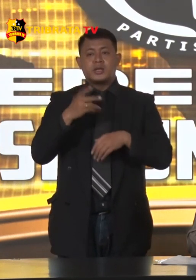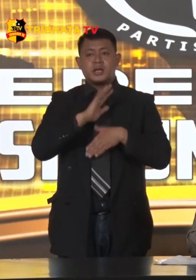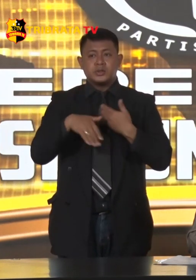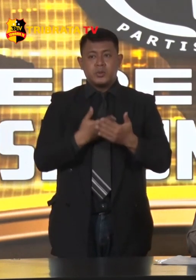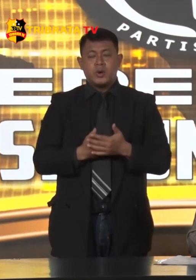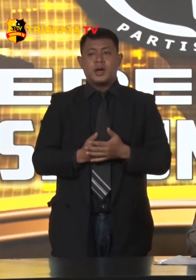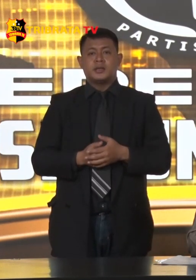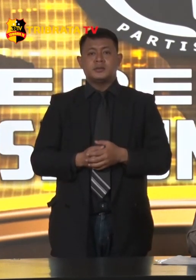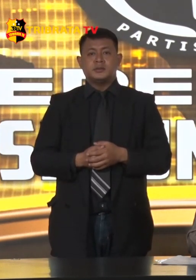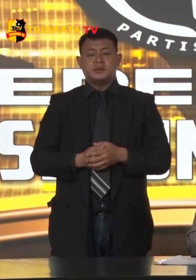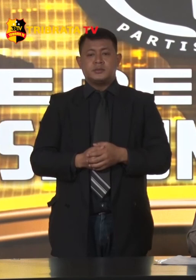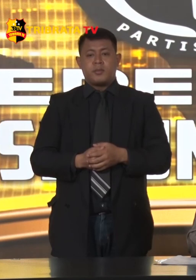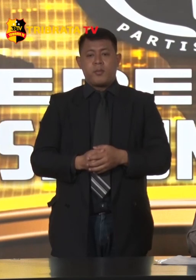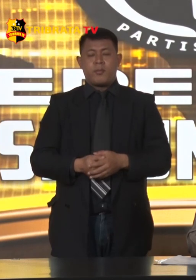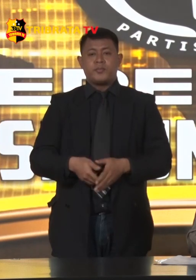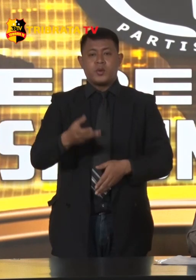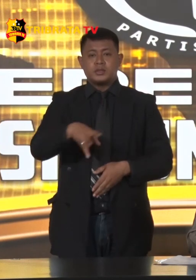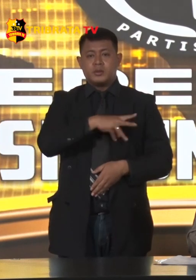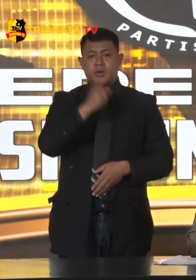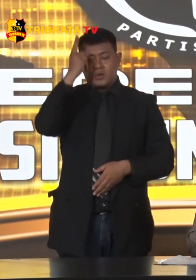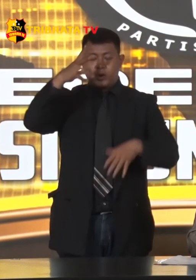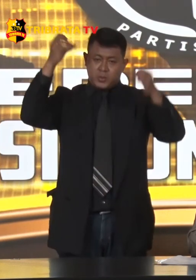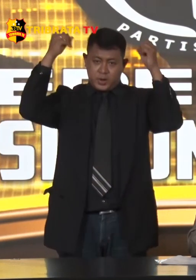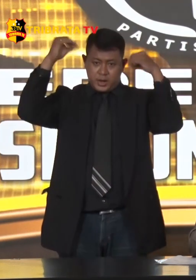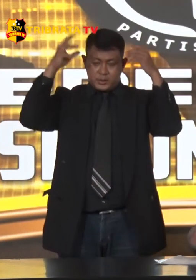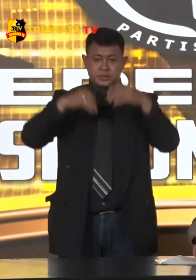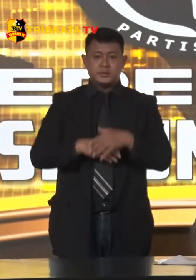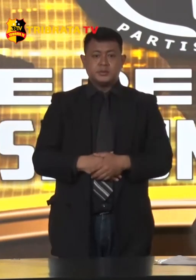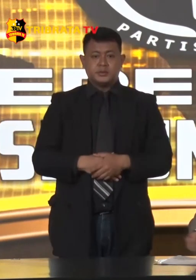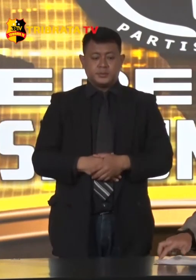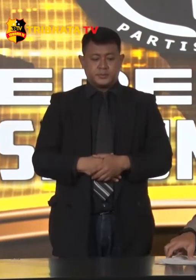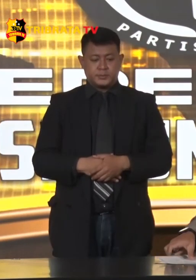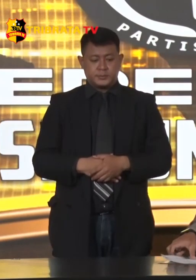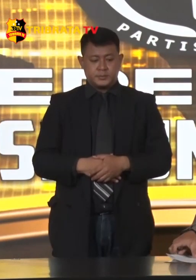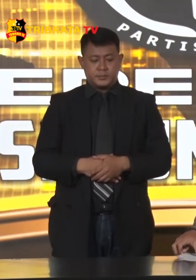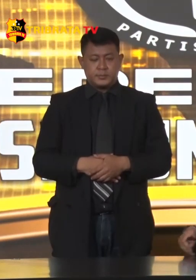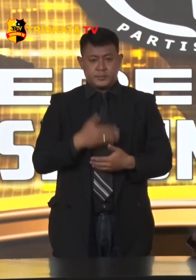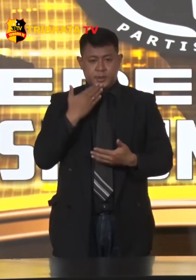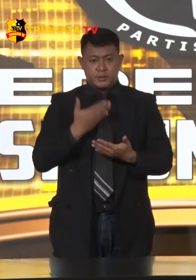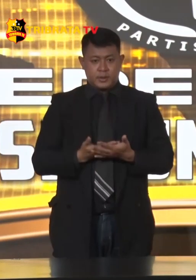Wabillahi taufik wal hidayah. Wassalamualaikum warahmatullahi wabarakatuh.